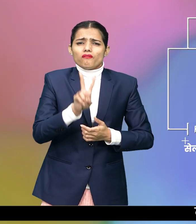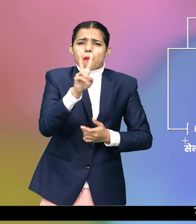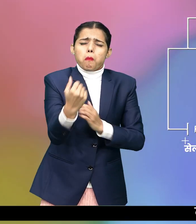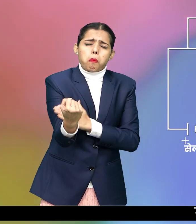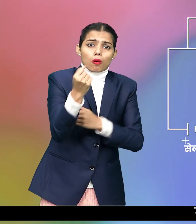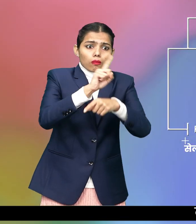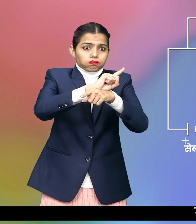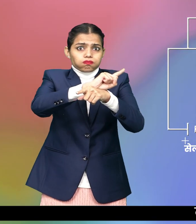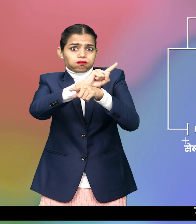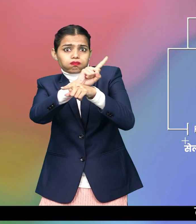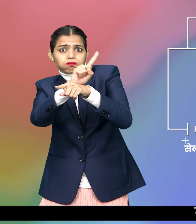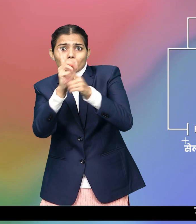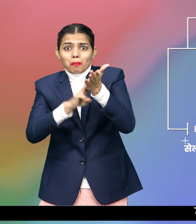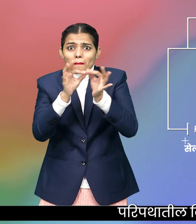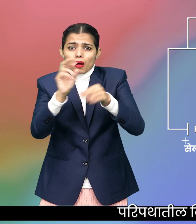व्होल्टमीटर